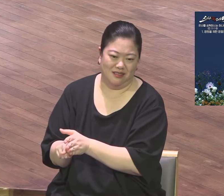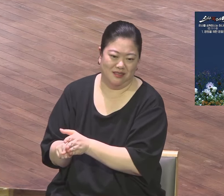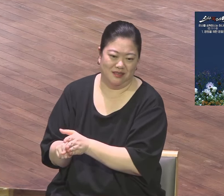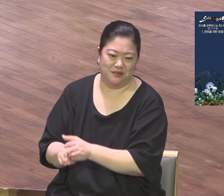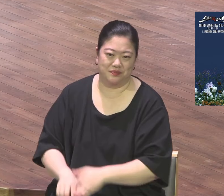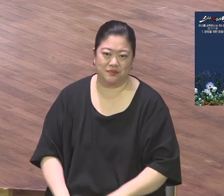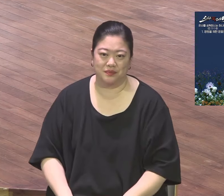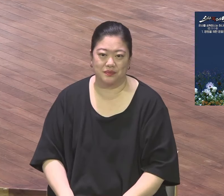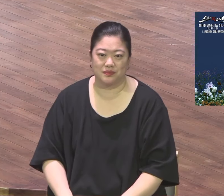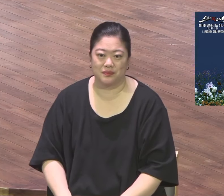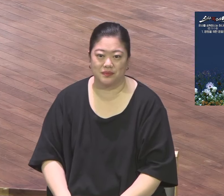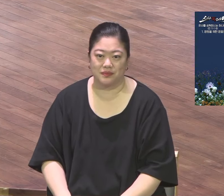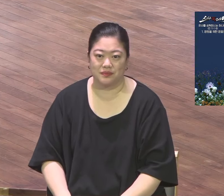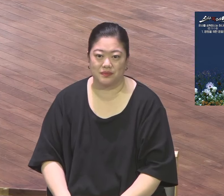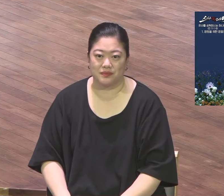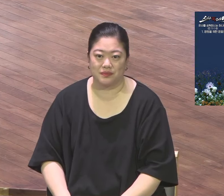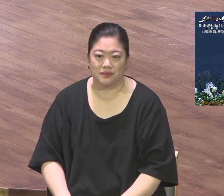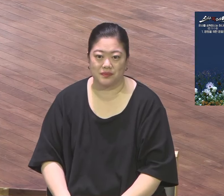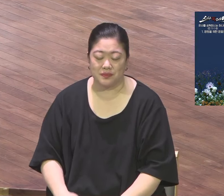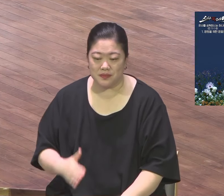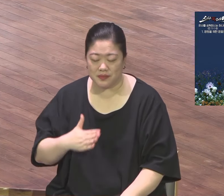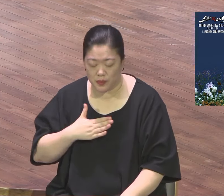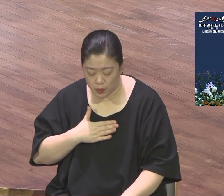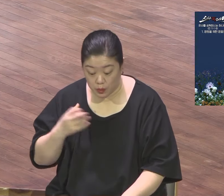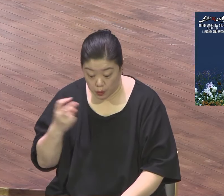내가 목회할 영팀 1%도 생각한 적이 없어.